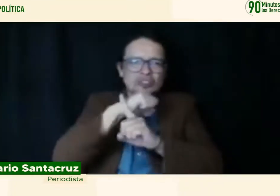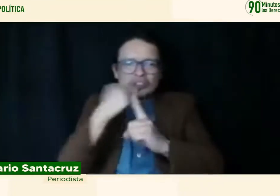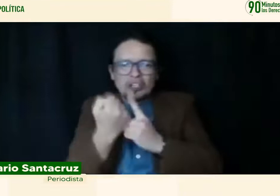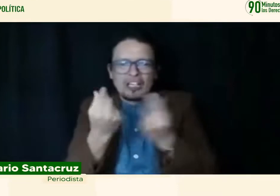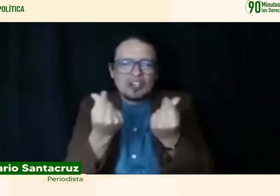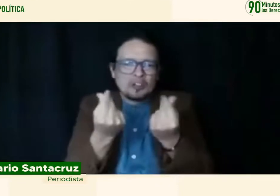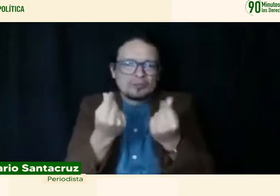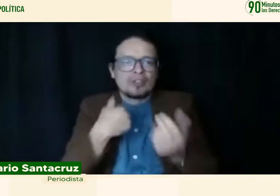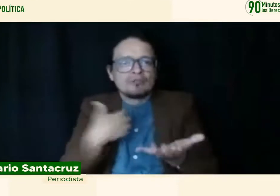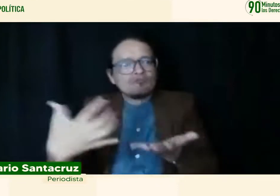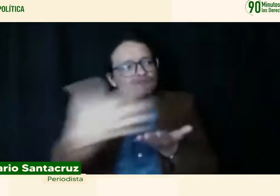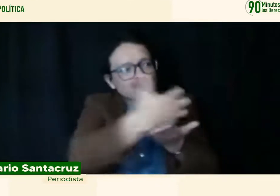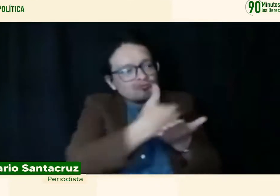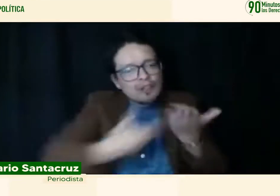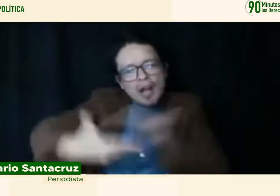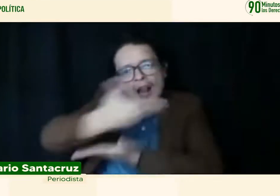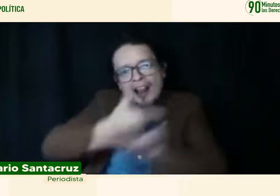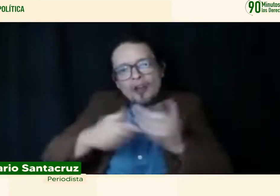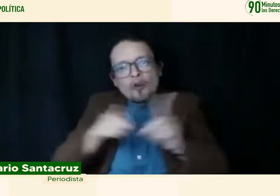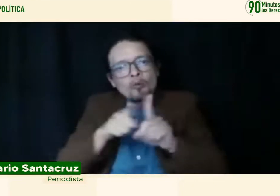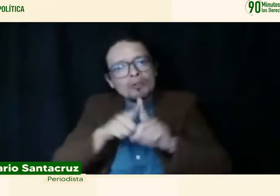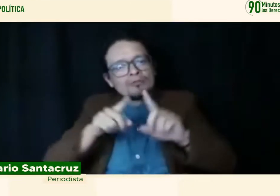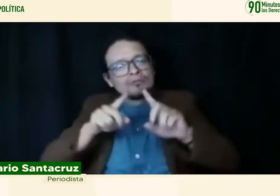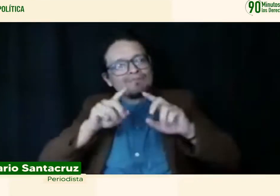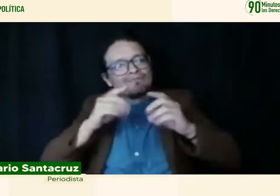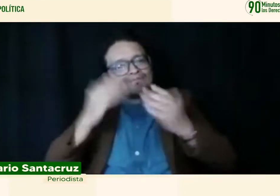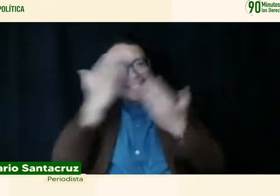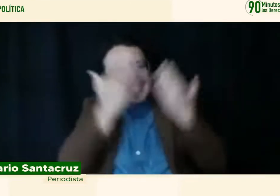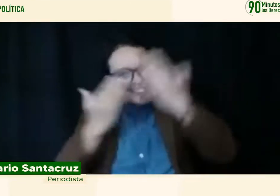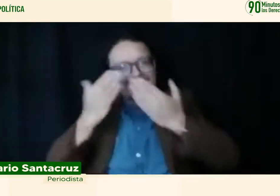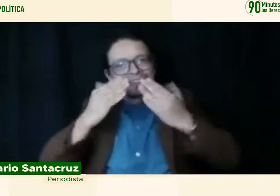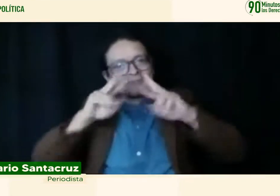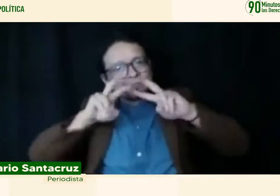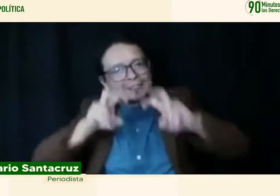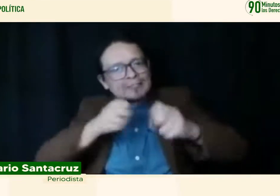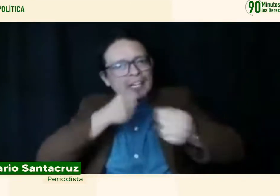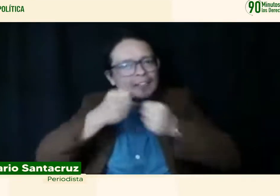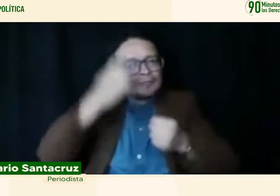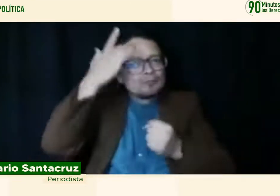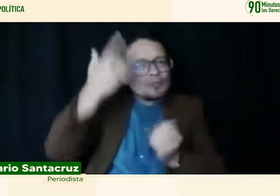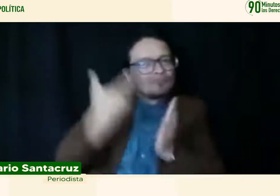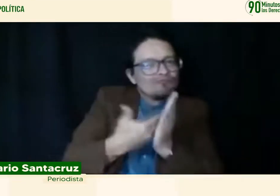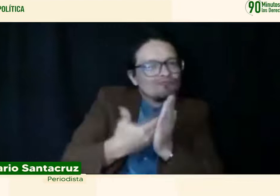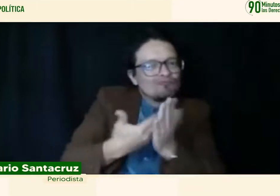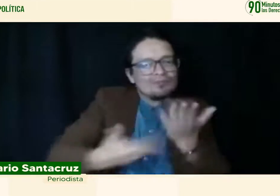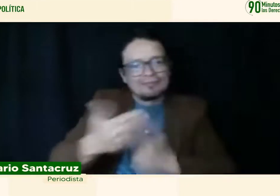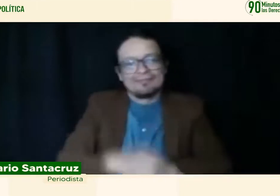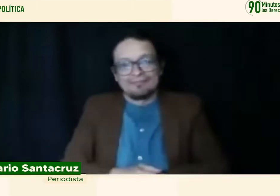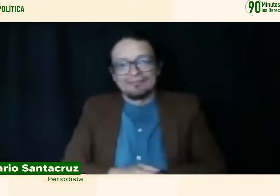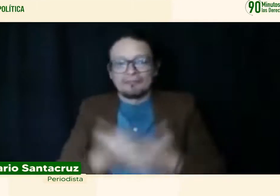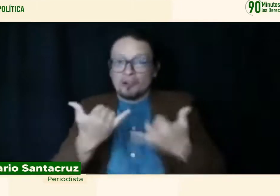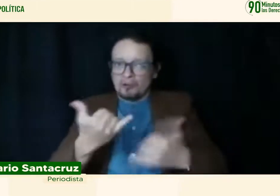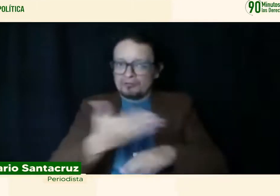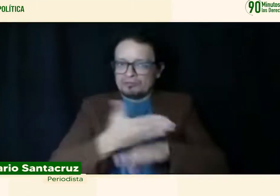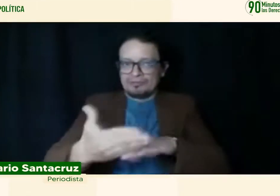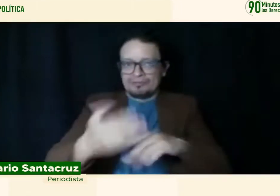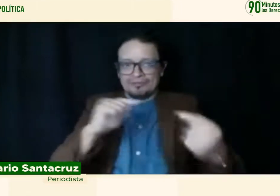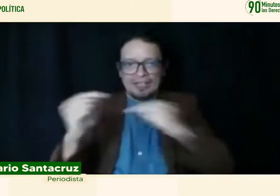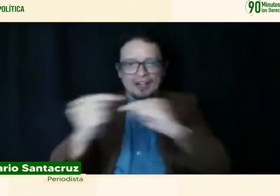diferentes inquietudes en relación con la participación y me parece muy interesante este espacio para poder analizar y